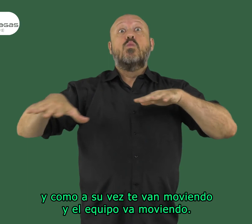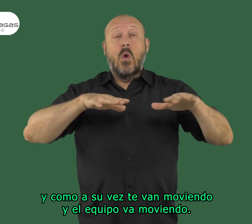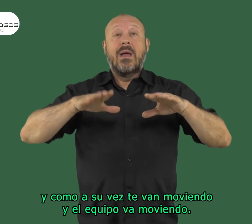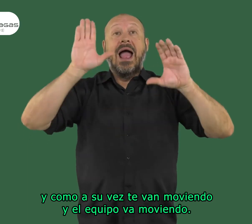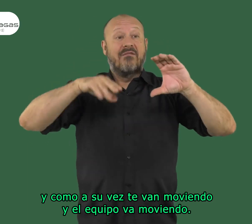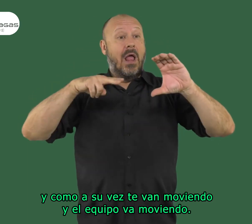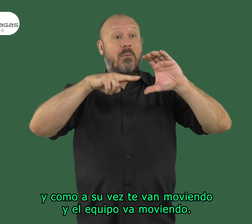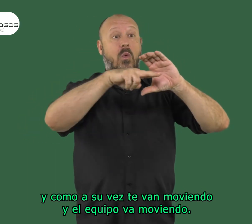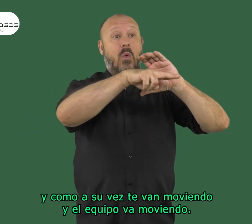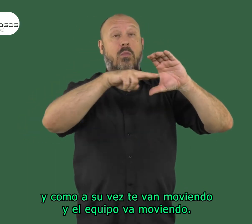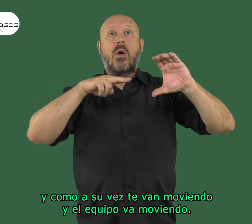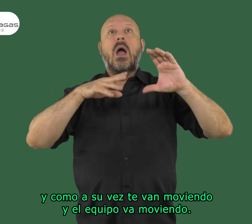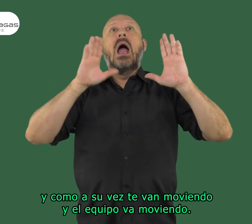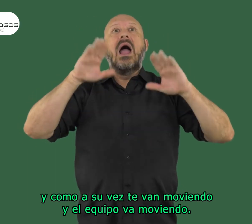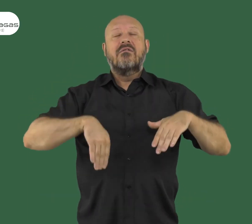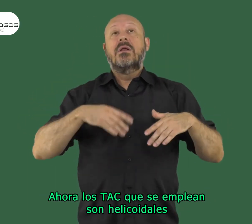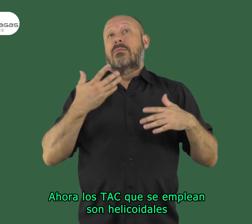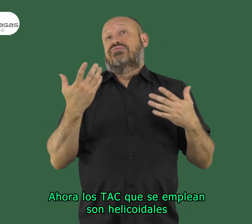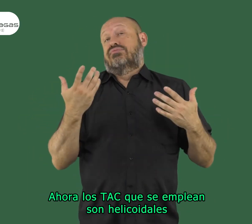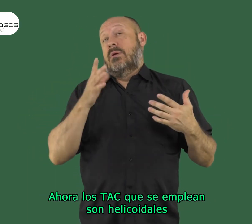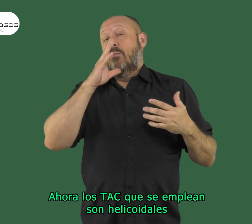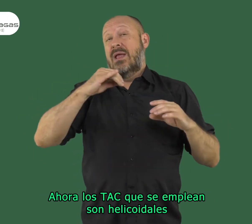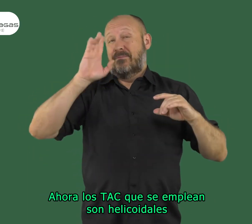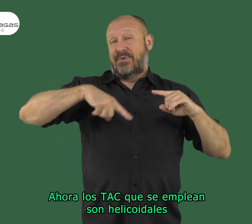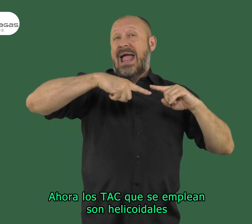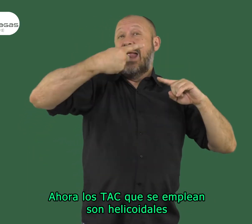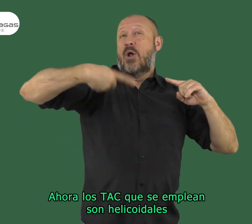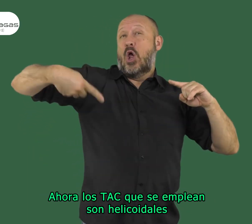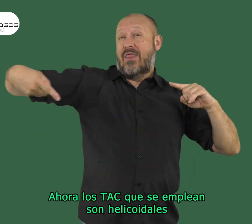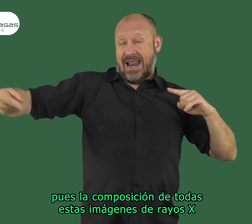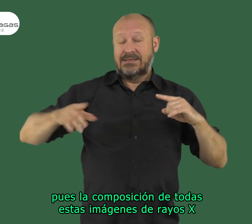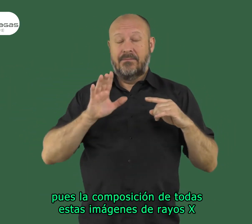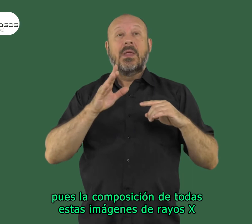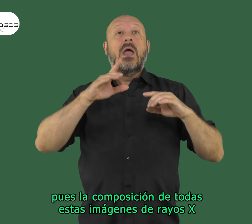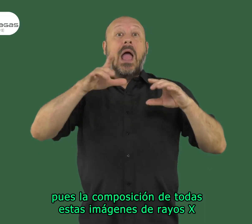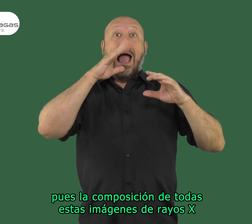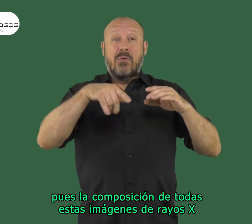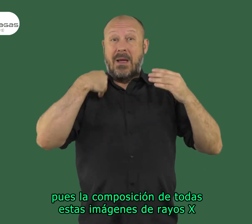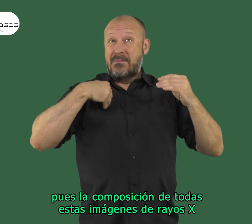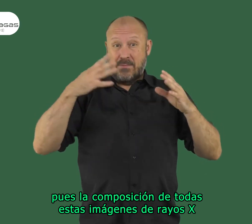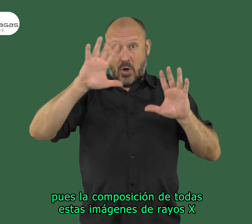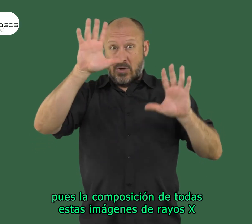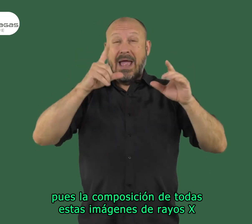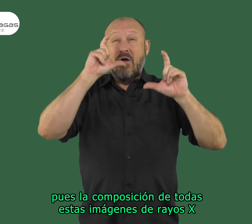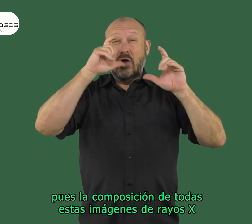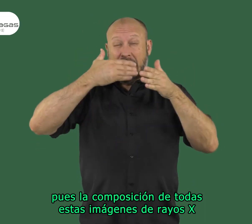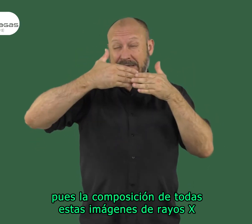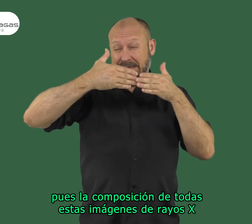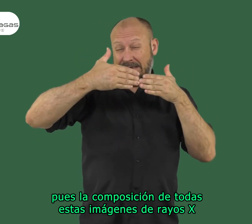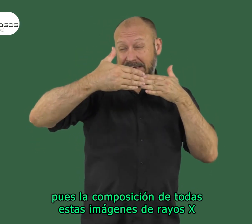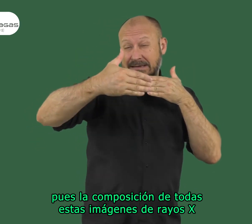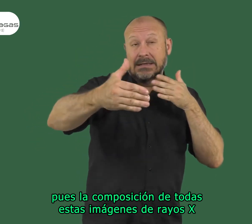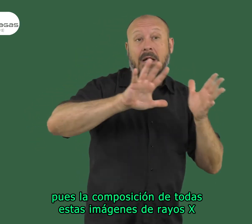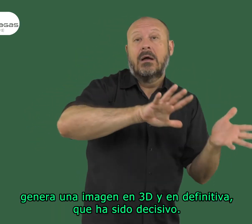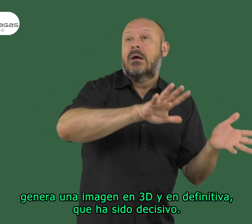como a su vez te van moviendo y el equipo va moviendo, ahora los TAC que se emplean son helicoidales, pues la composición de todas estas